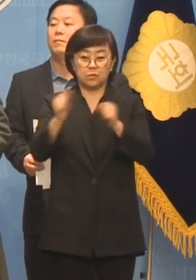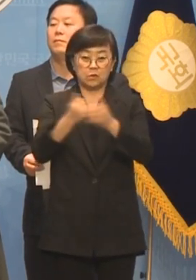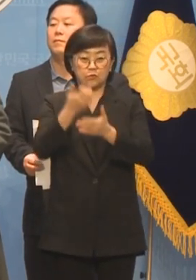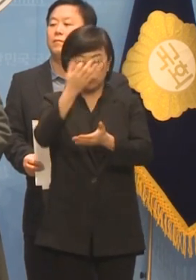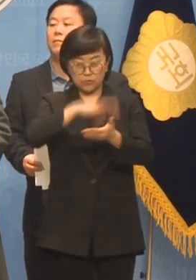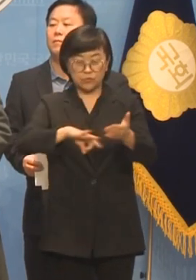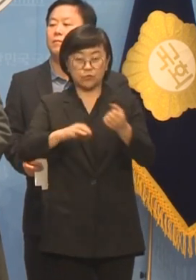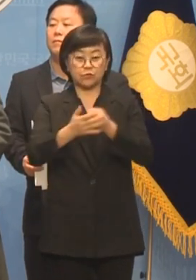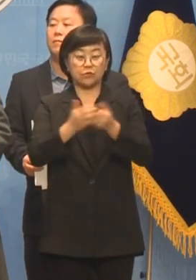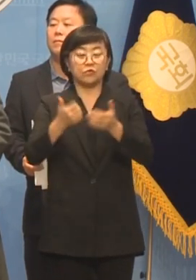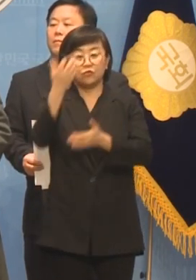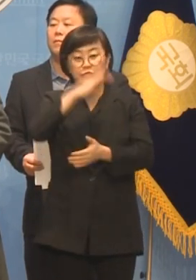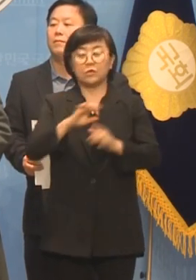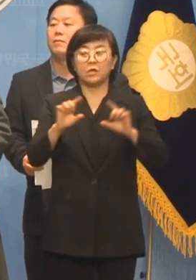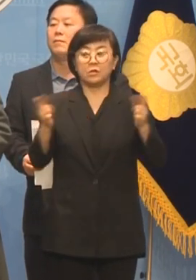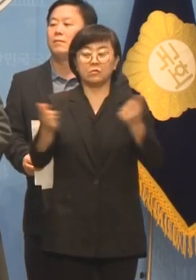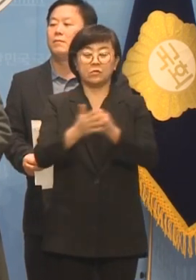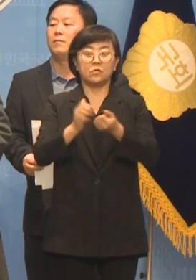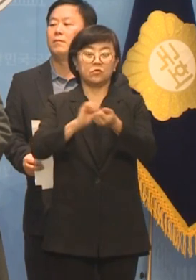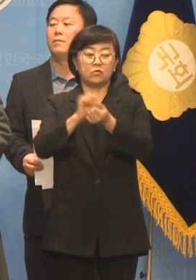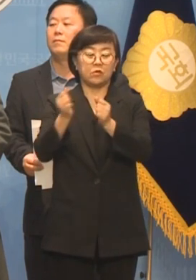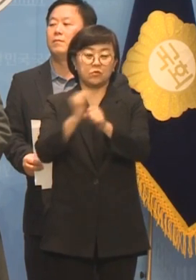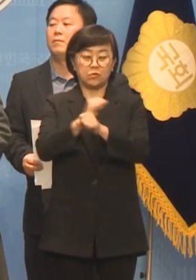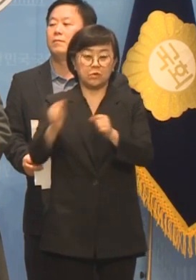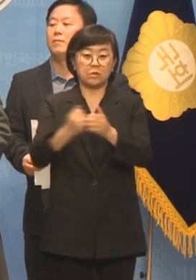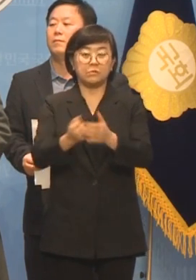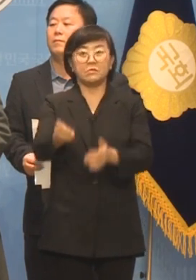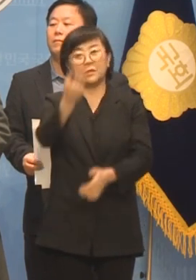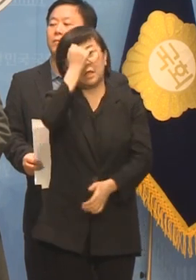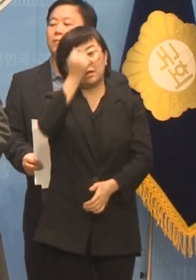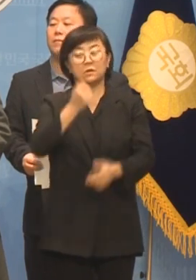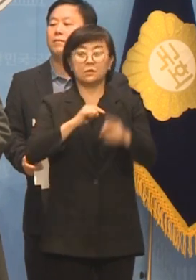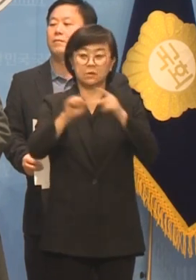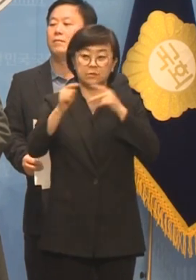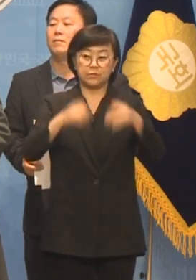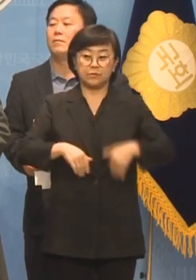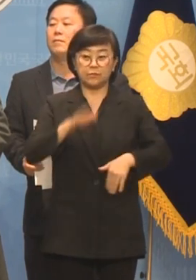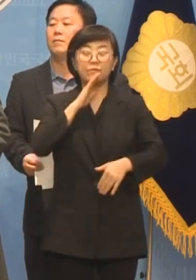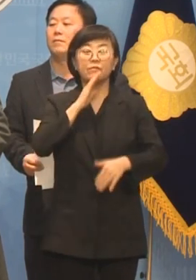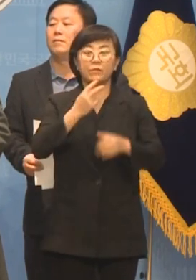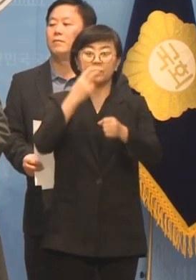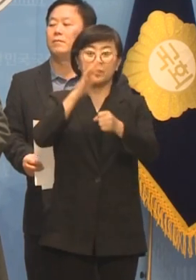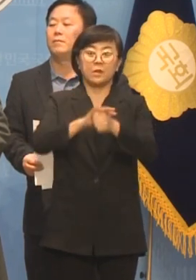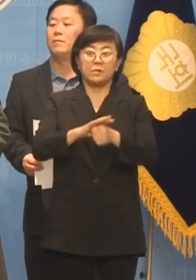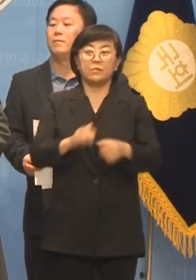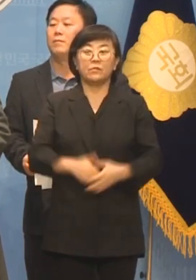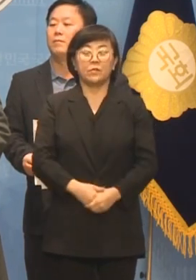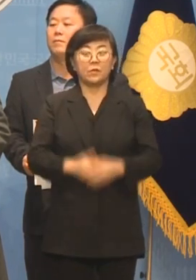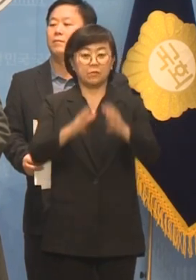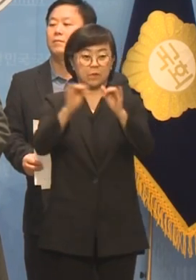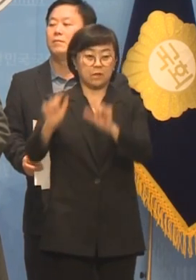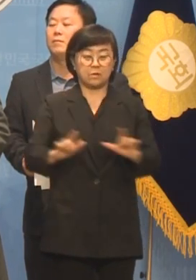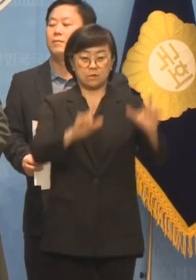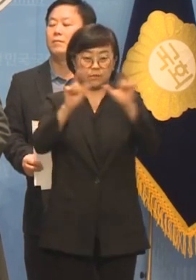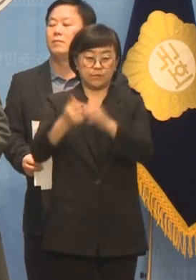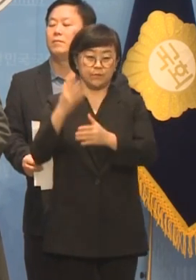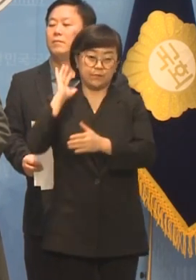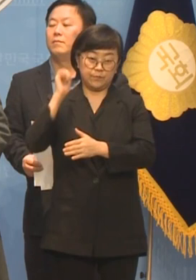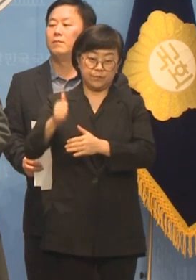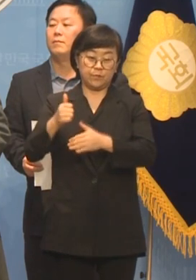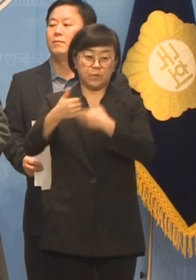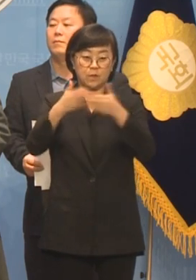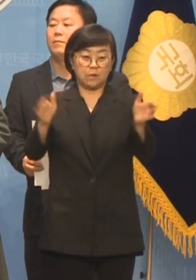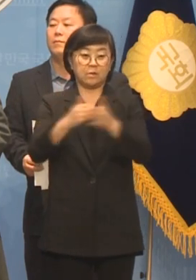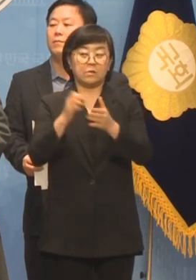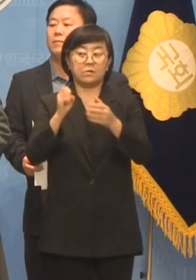수익도 그건 수익이 아니고 주가 조작을 당했다라고 이해를 해야 됩니다. 참으로 어처구니가 없고요. 민생을 살펴야 할 대통령실과